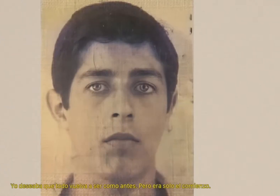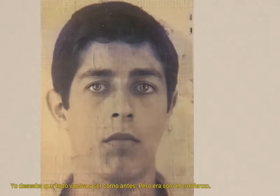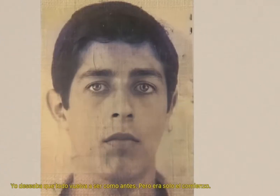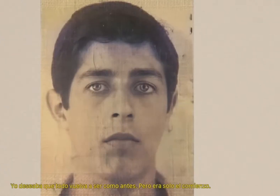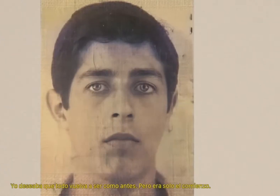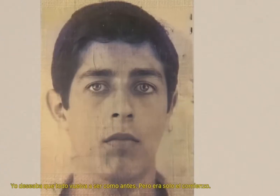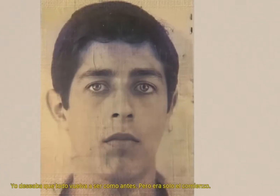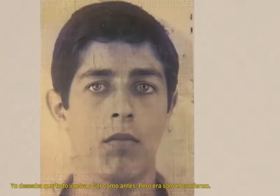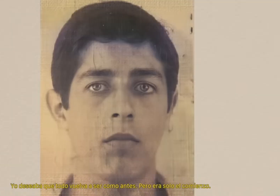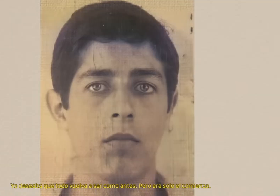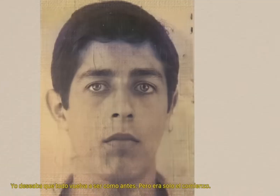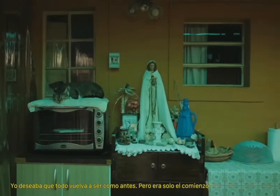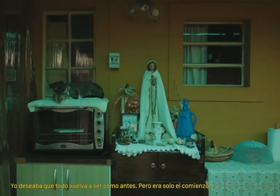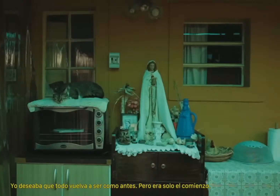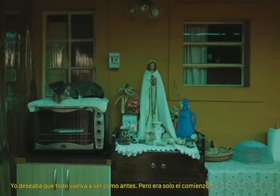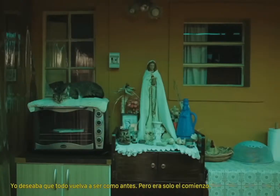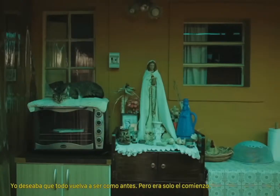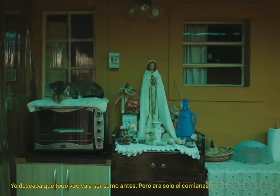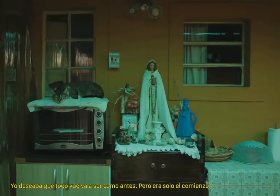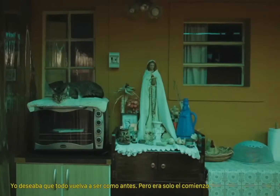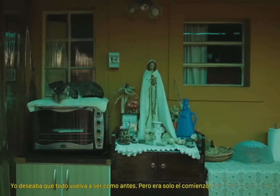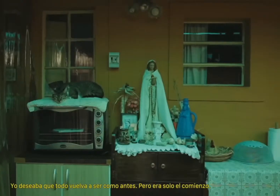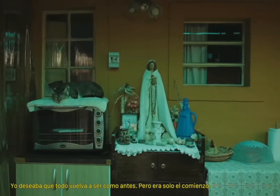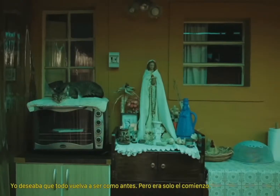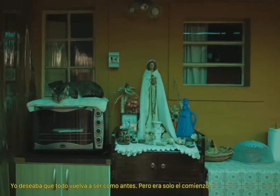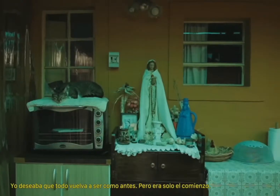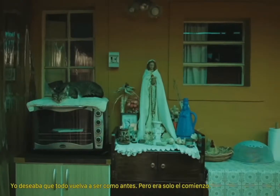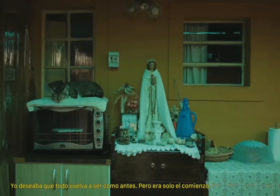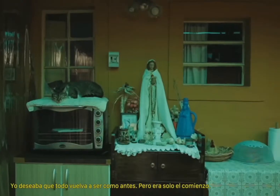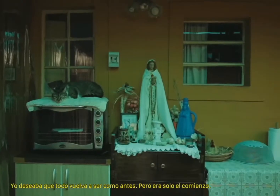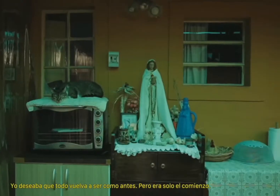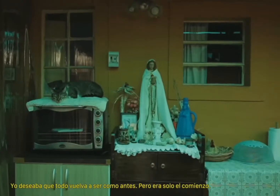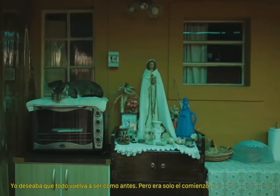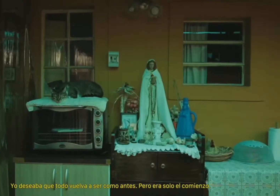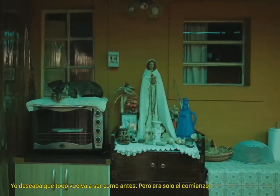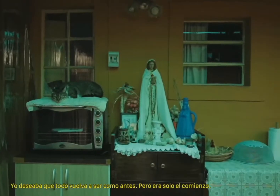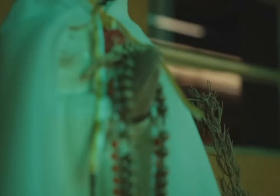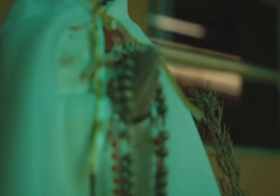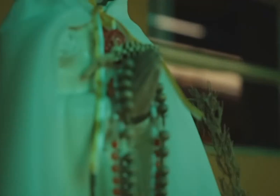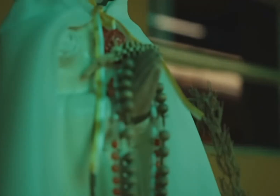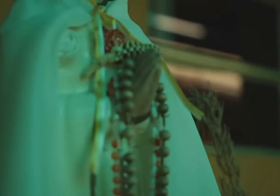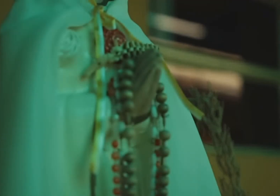Yo deseaba que todo vuelva a ser como antes, pero era solo el comienzo.